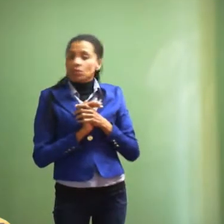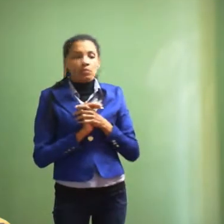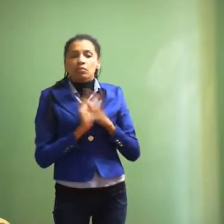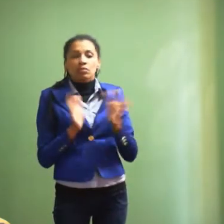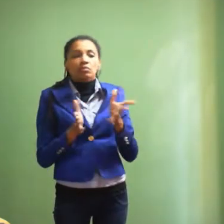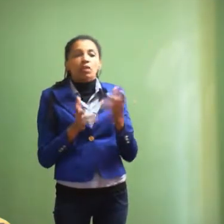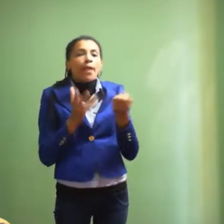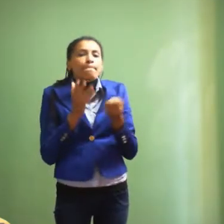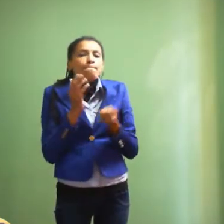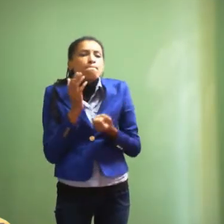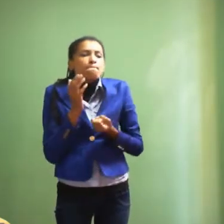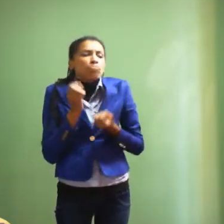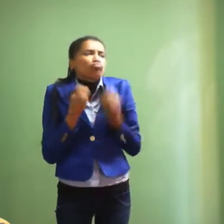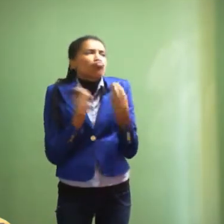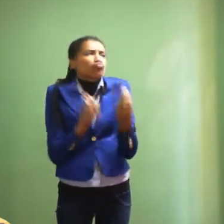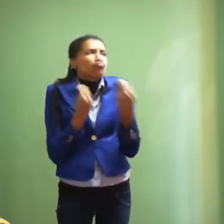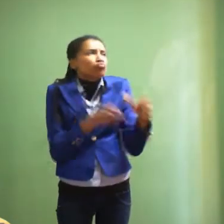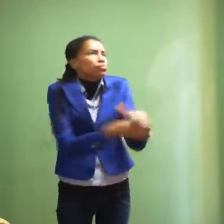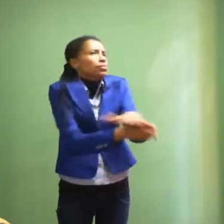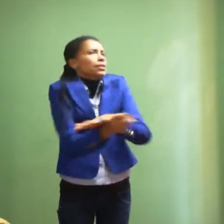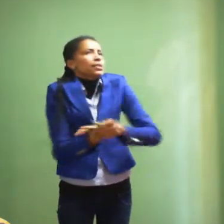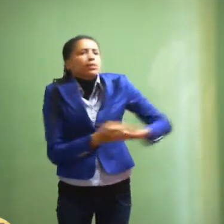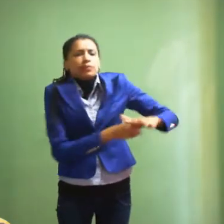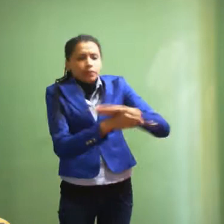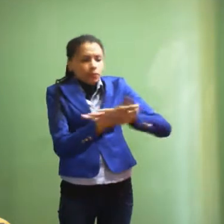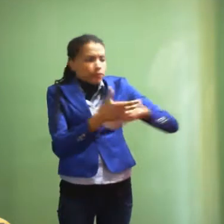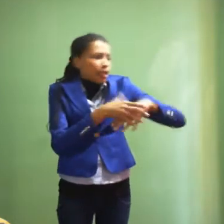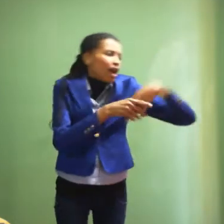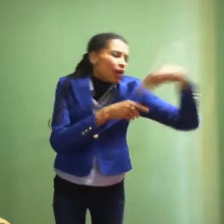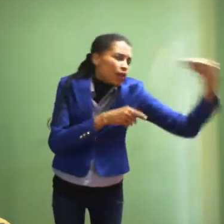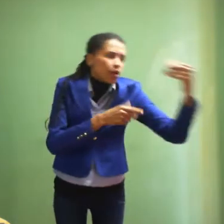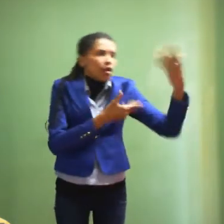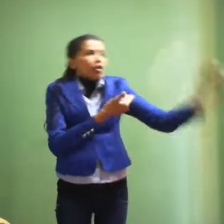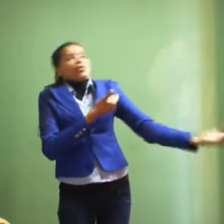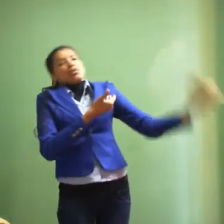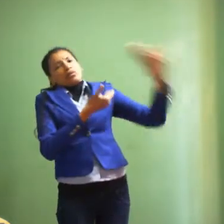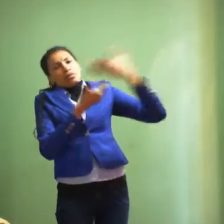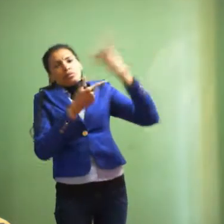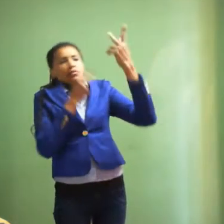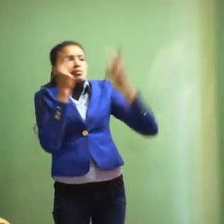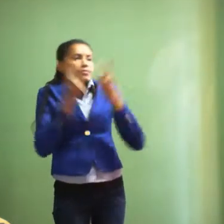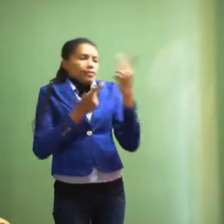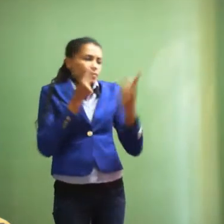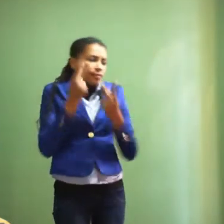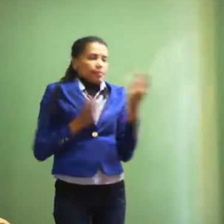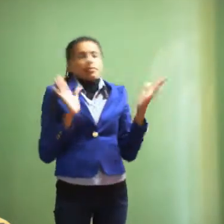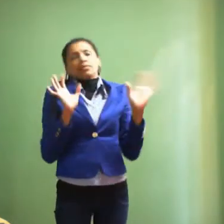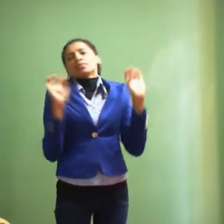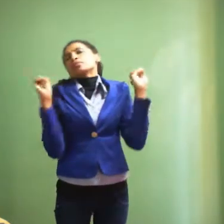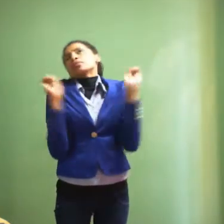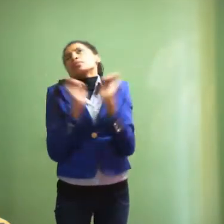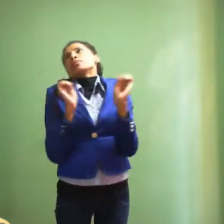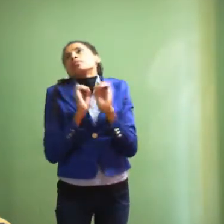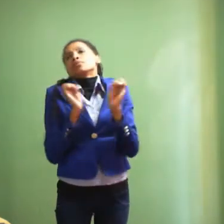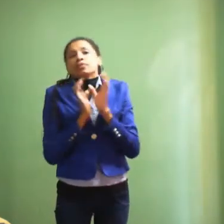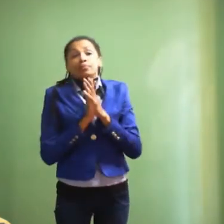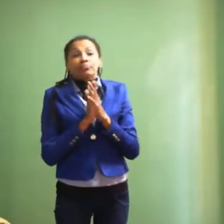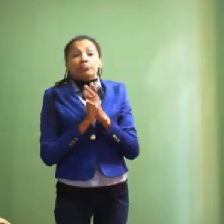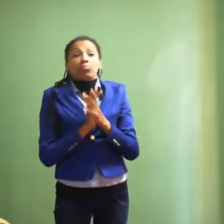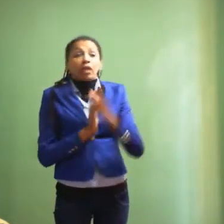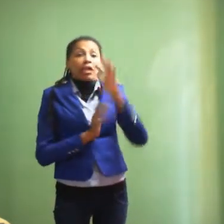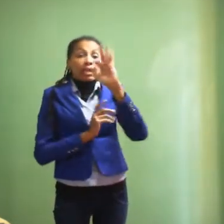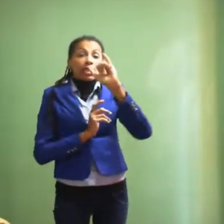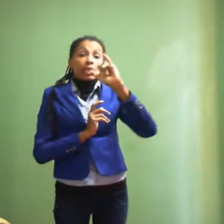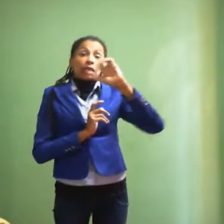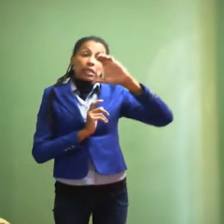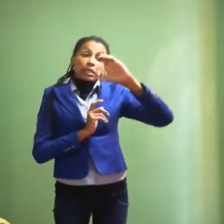aprovecharlo para trabajar la lengua escrita, sino todas las salidas, las visitas que tengamos aquí, e incluso el uso de las TICs,